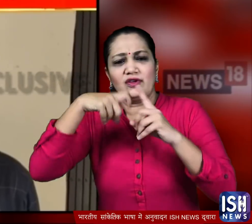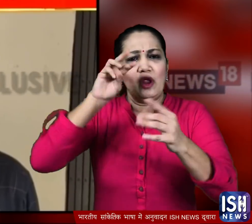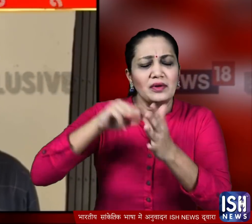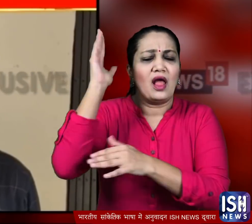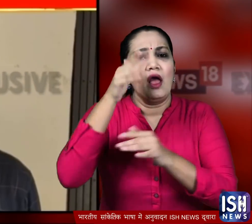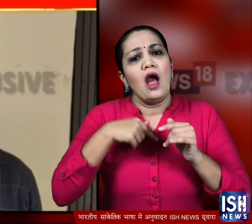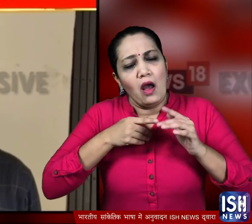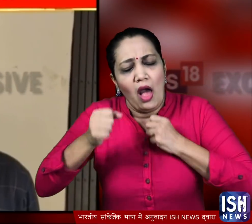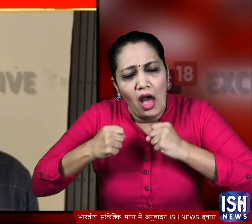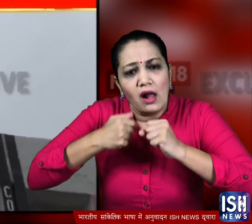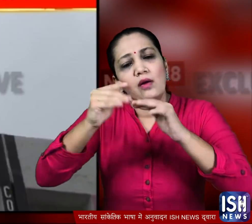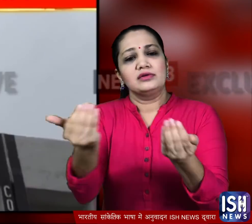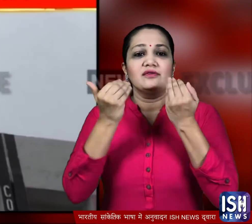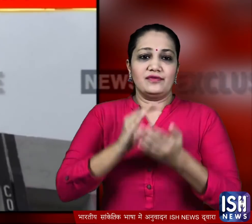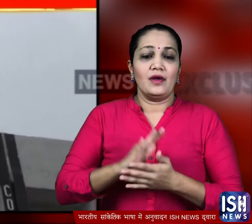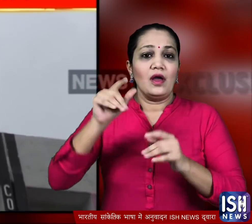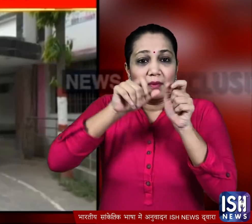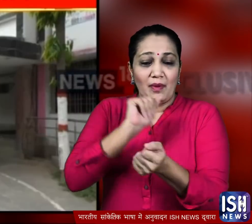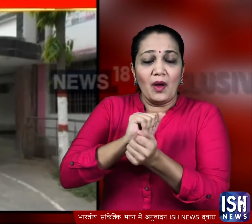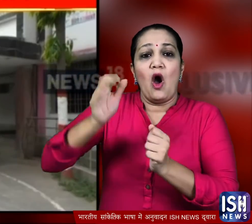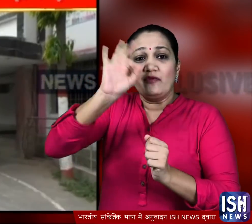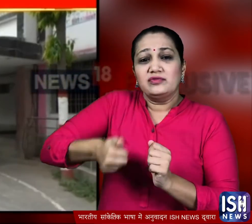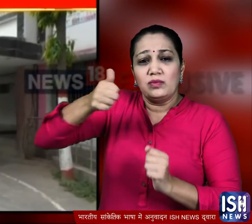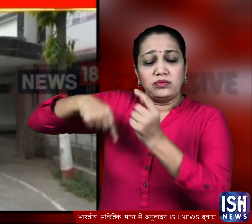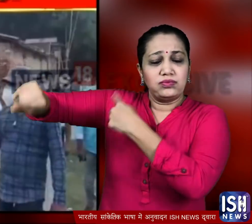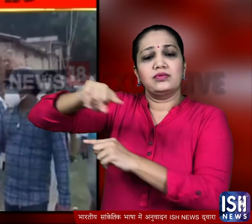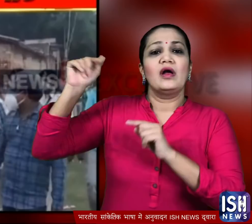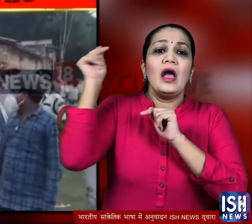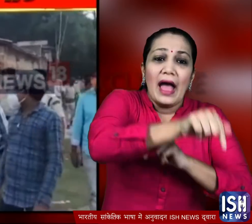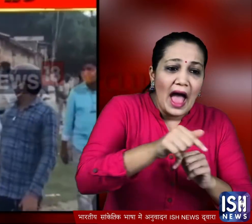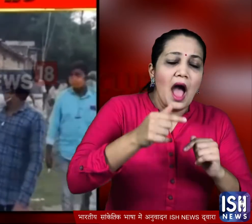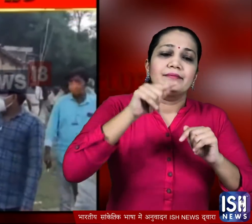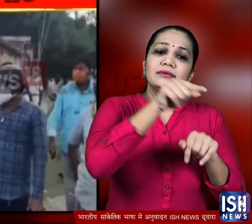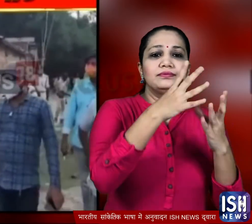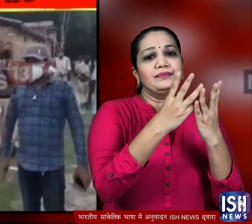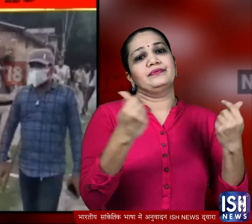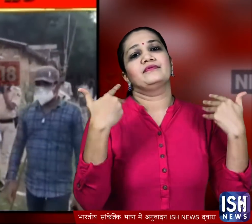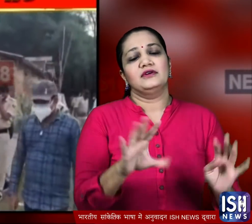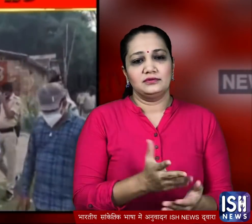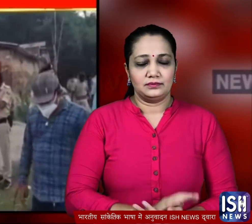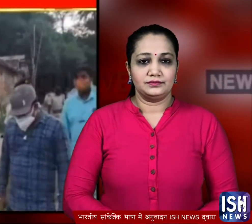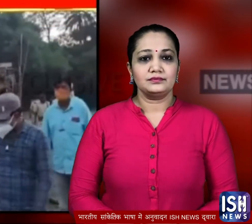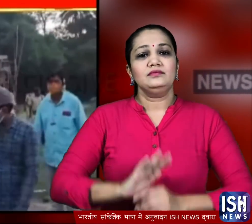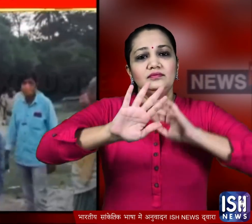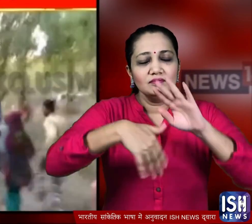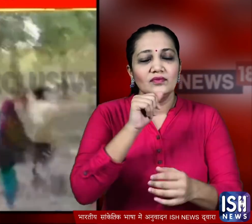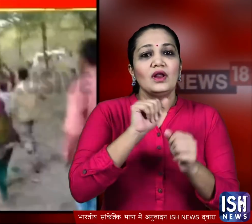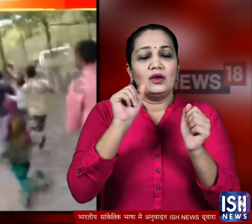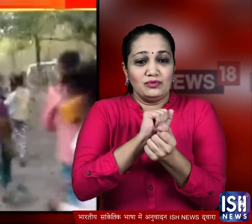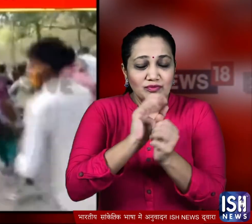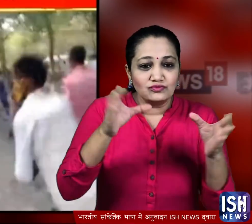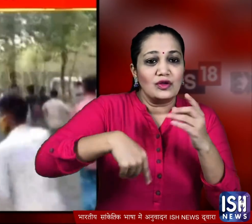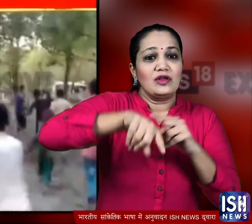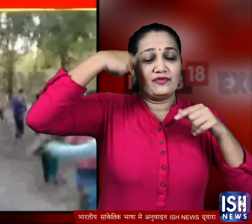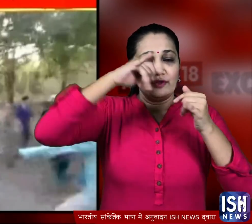पर पहुंच गया। इस घटना की जानकारी मिलते ही पुलिस के बड़े अधिकारी वहां पहुंच गए। हालांकि तब तक ये हंगामा शांत हो चुका था। बाद